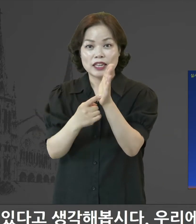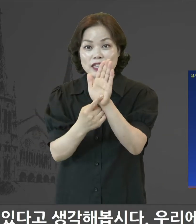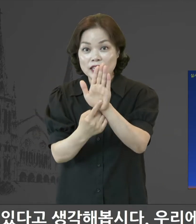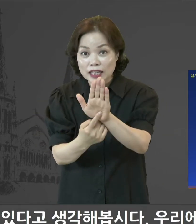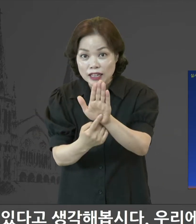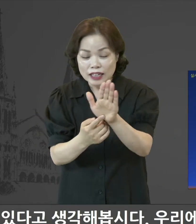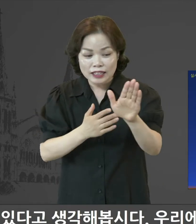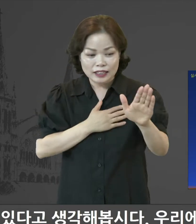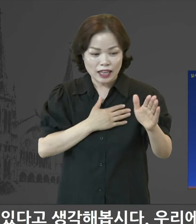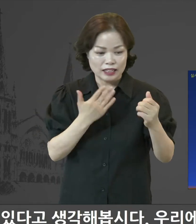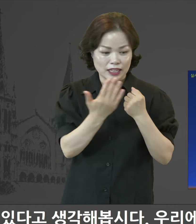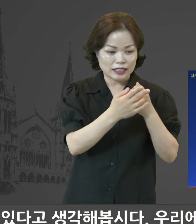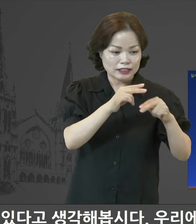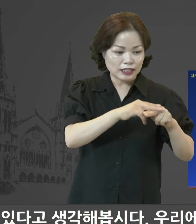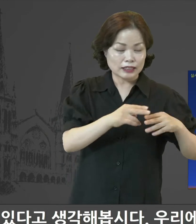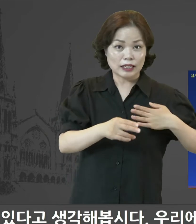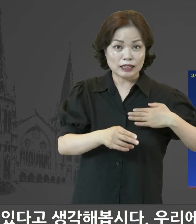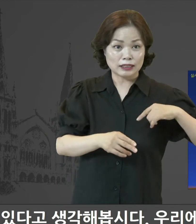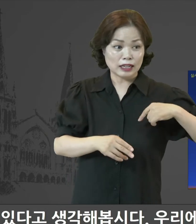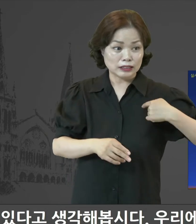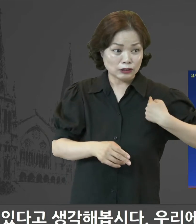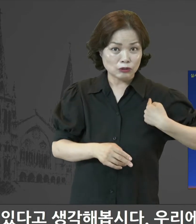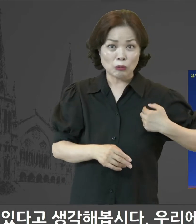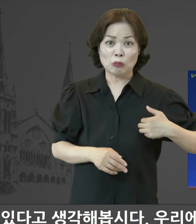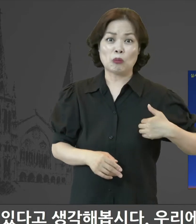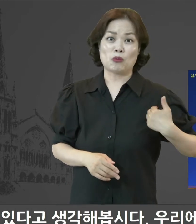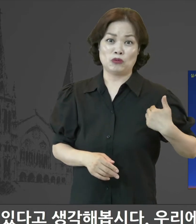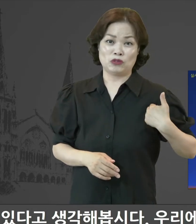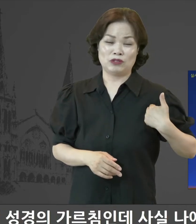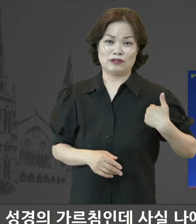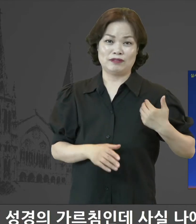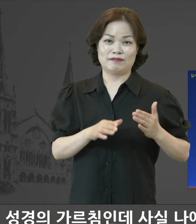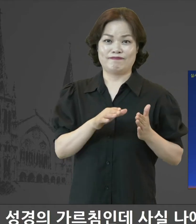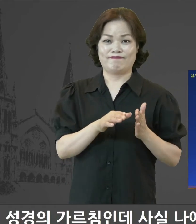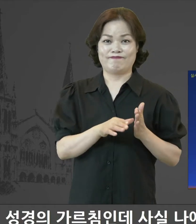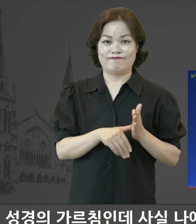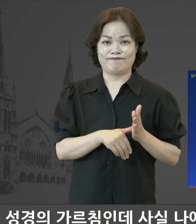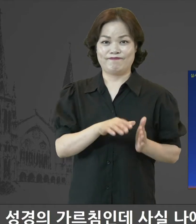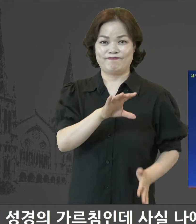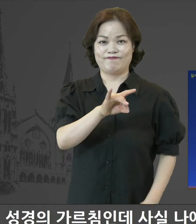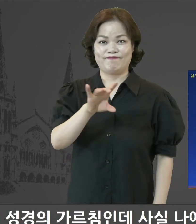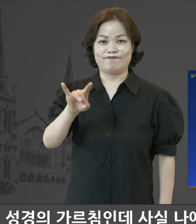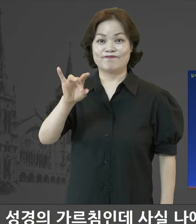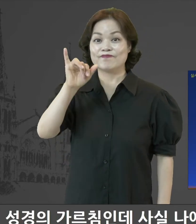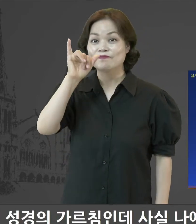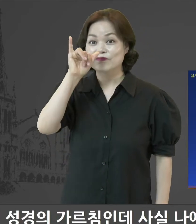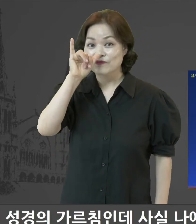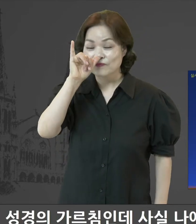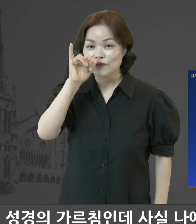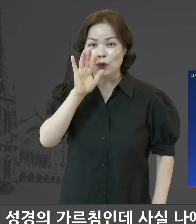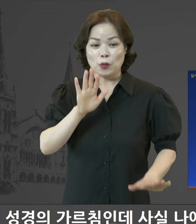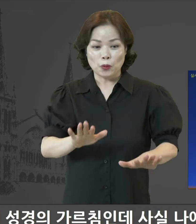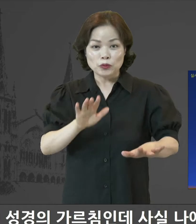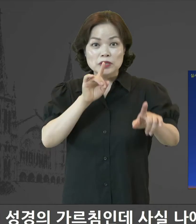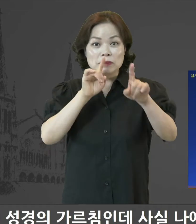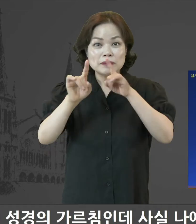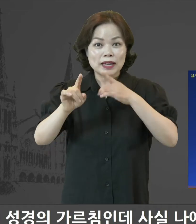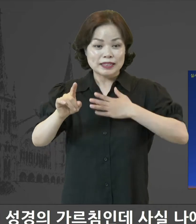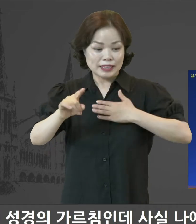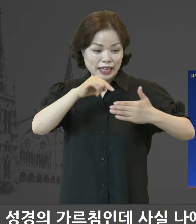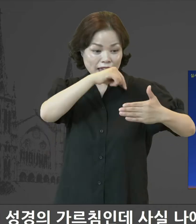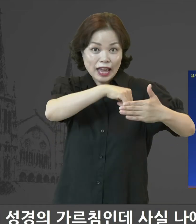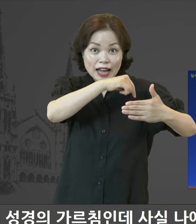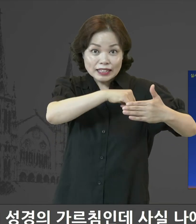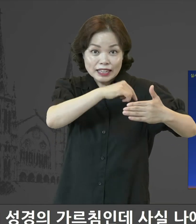있는 은사를 나 자신도 잘 확인하지 못하는 경우가 종종 있습니다. 오늘 말씀은 내 안에